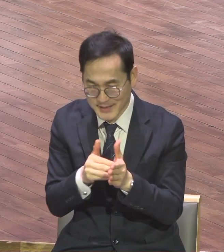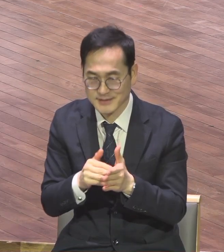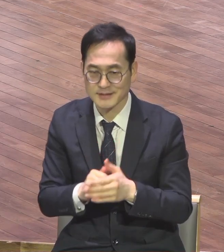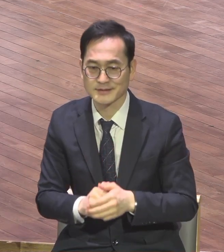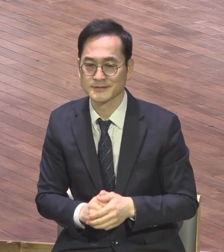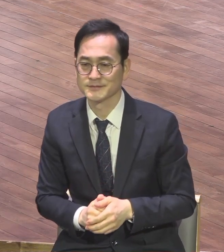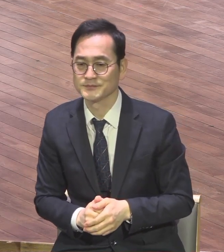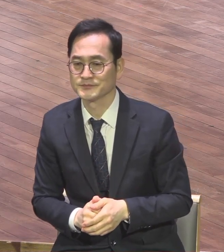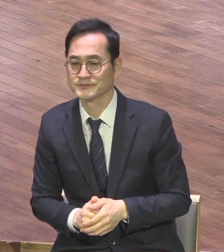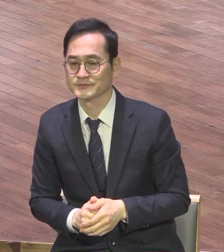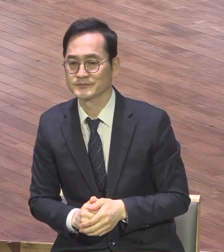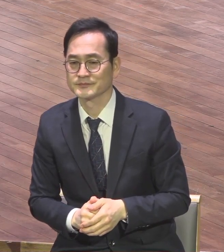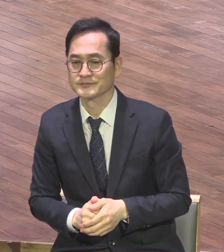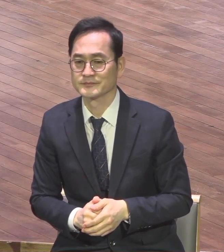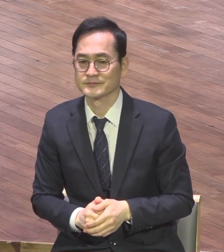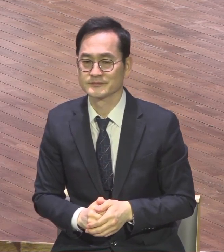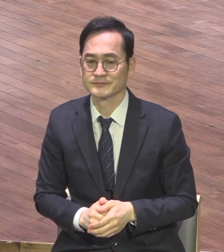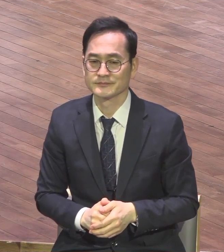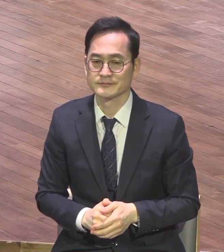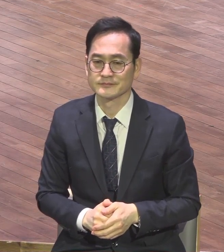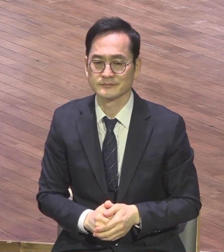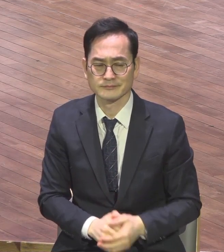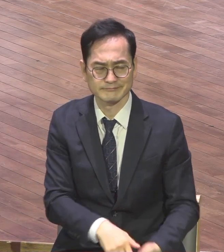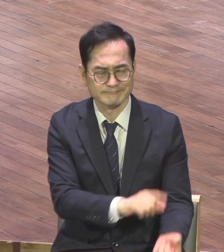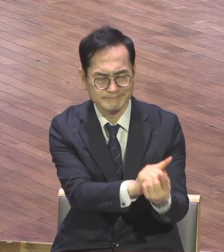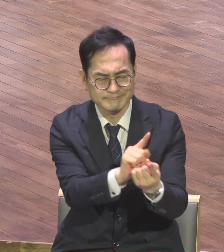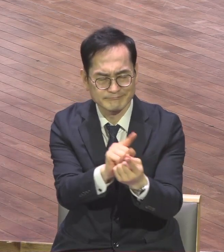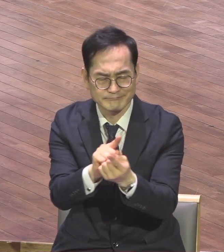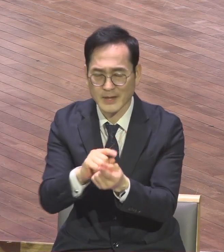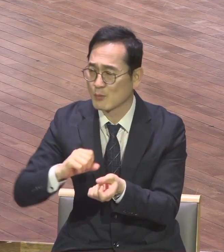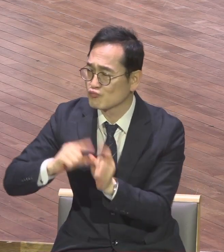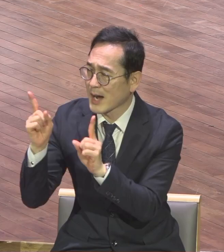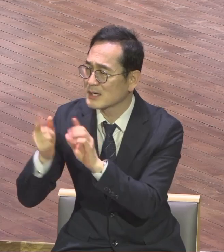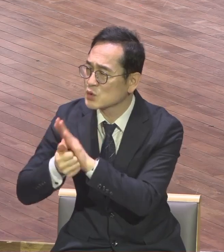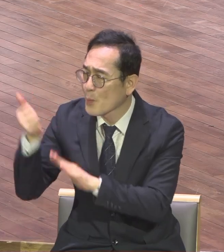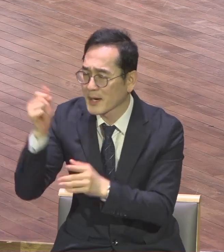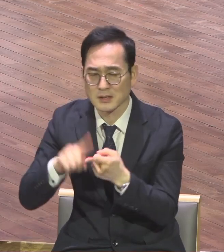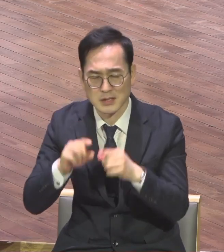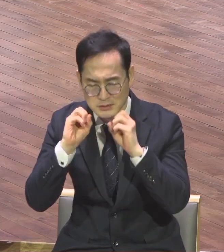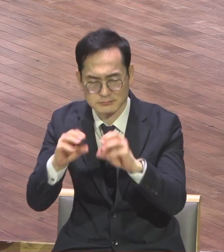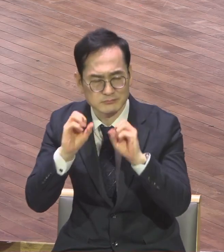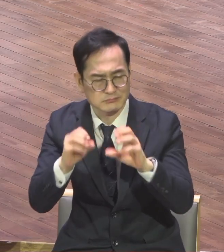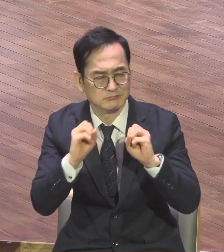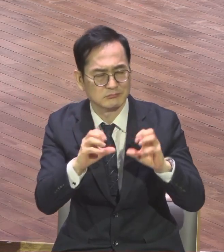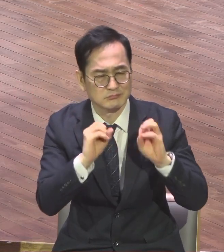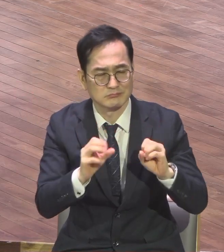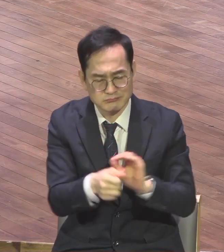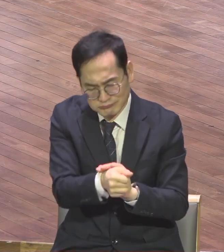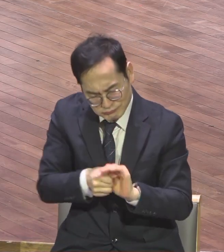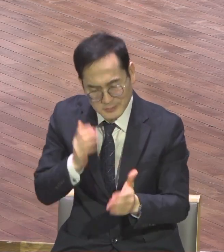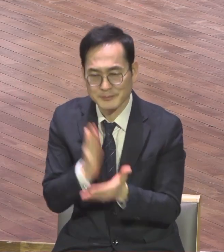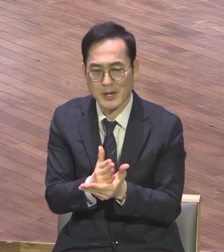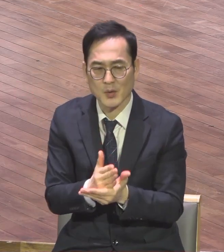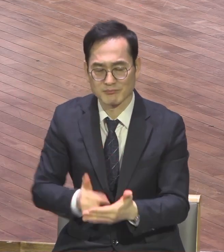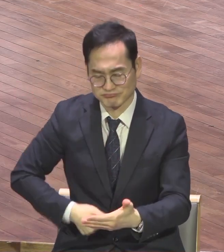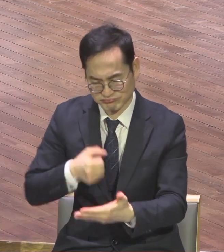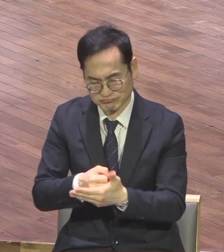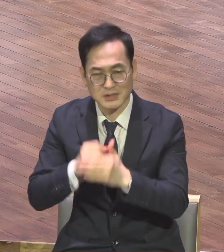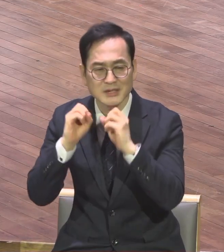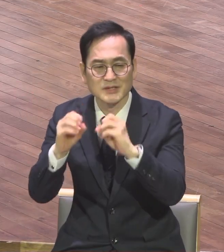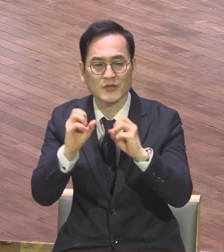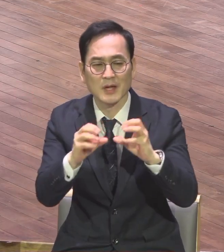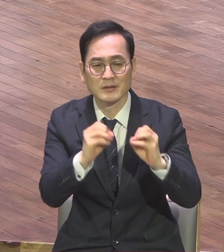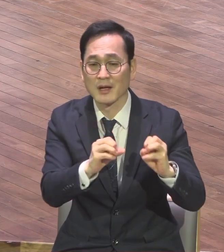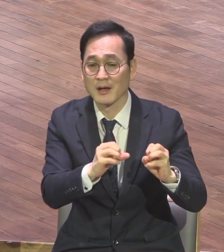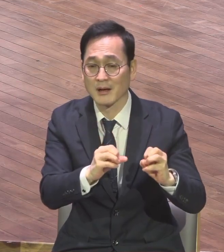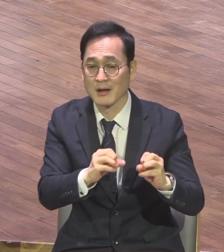소망을 만나는 사람에게 누구에게라 이 제자들처럼 겁 없이 두려움 없이 담대하게 전하는